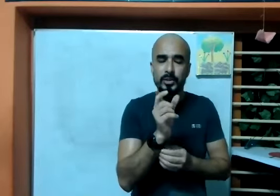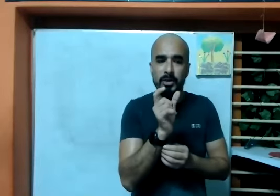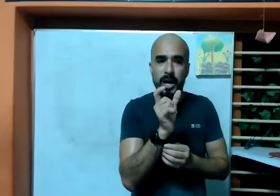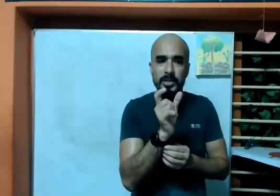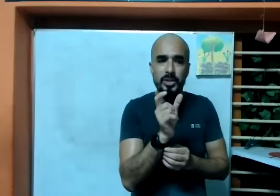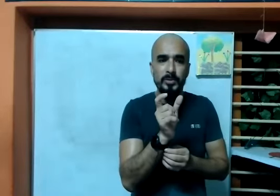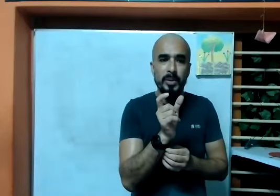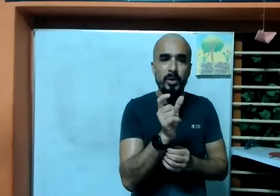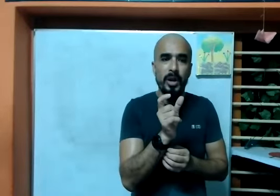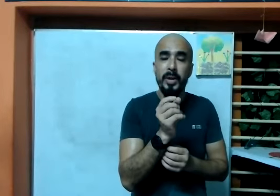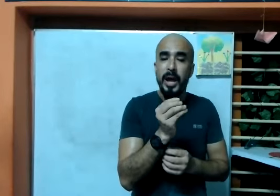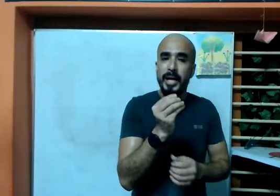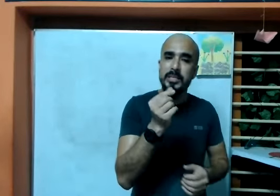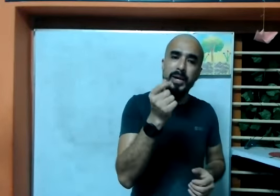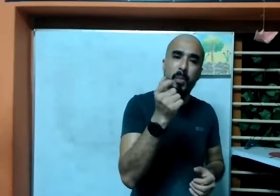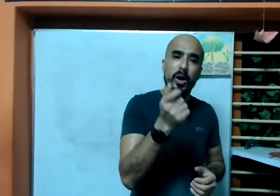যখন আস্ট শব্দটা বললাম আস্ট মানে